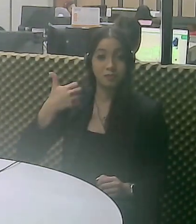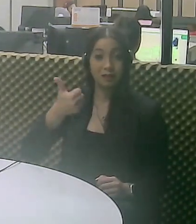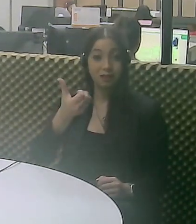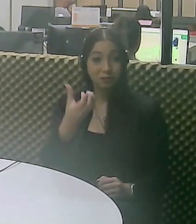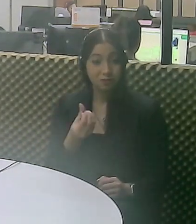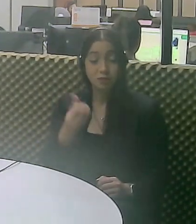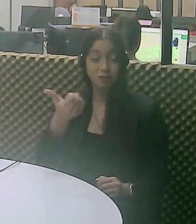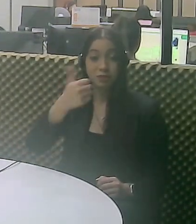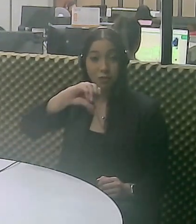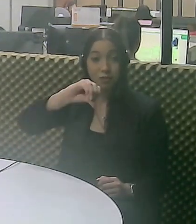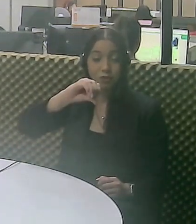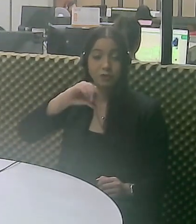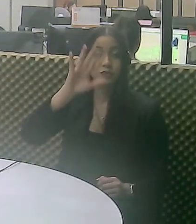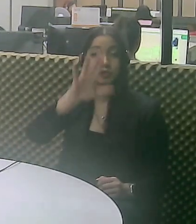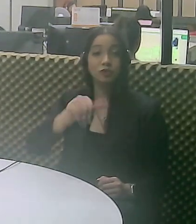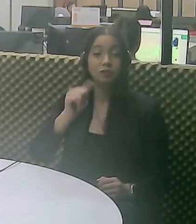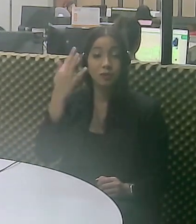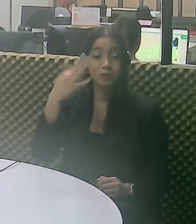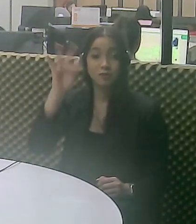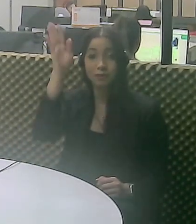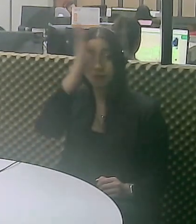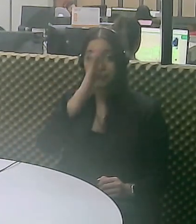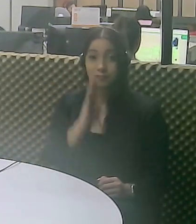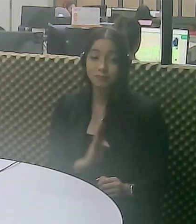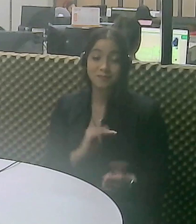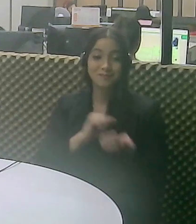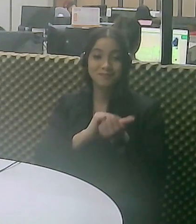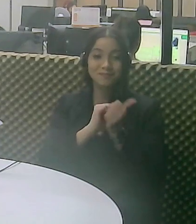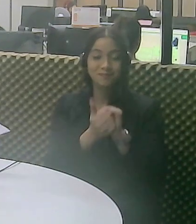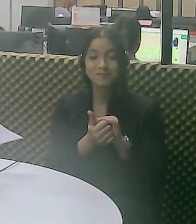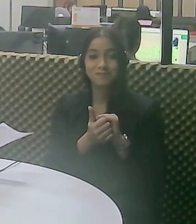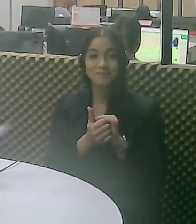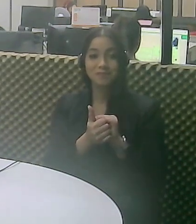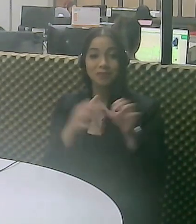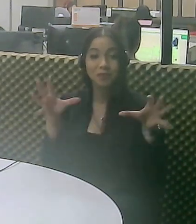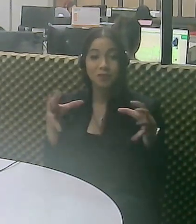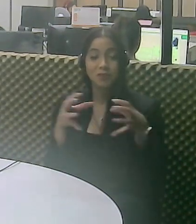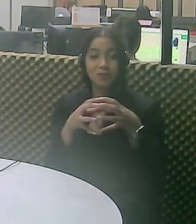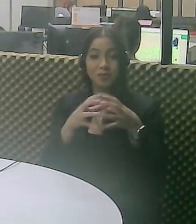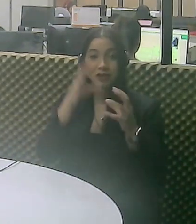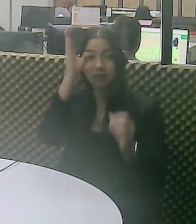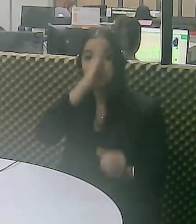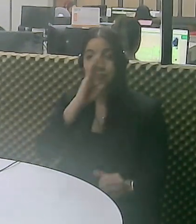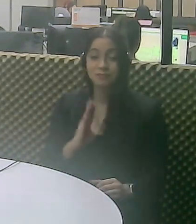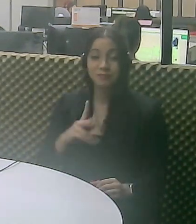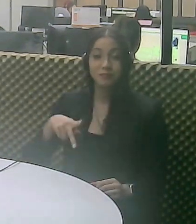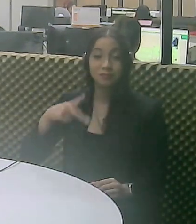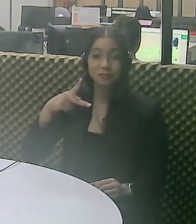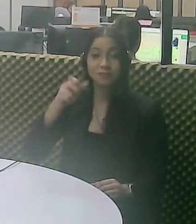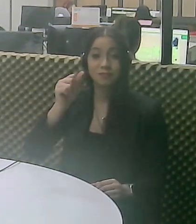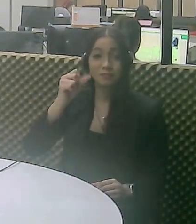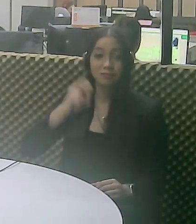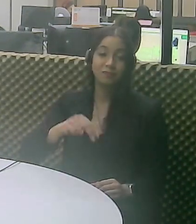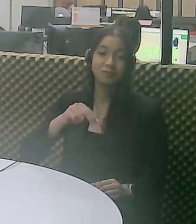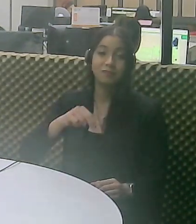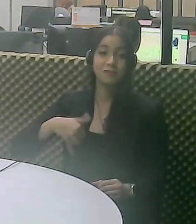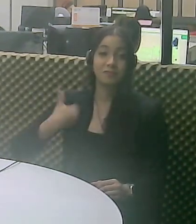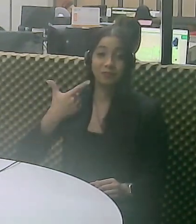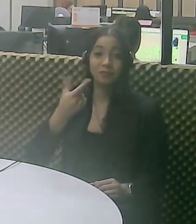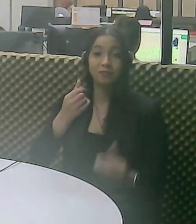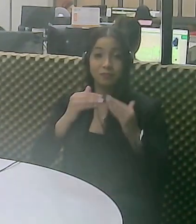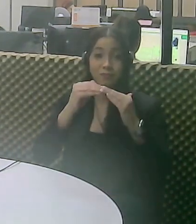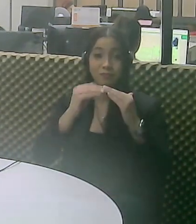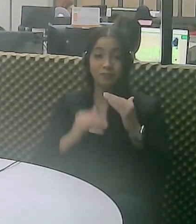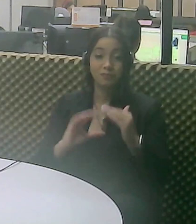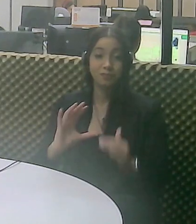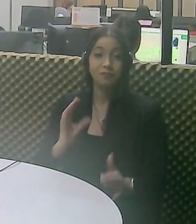anos, foi convocado pela Confederação Brasileira de Atletismo para integrar a seleção brasileira no Pan-Americano de Atletismo Sub-20, que